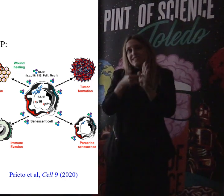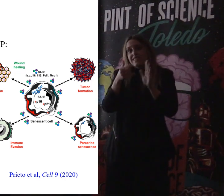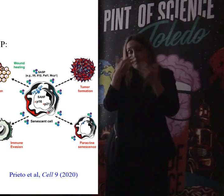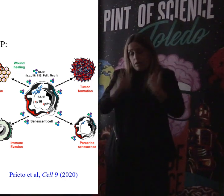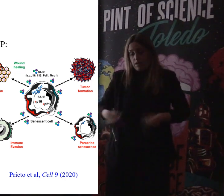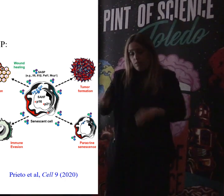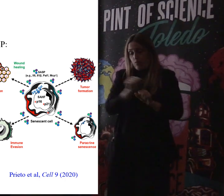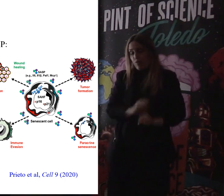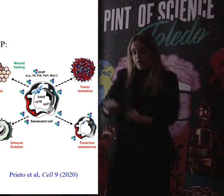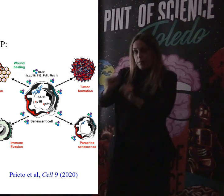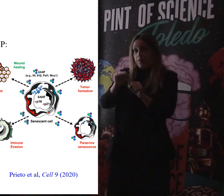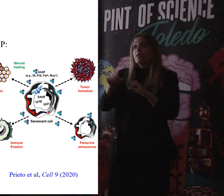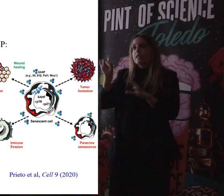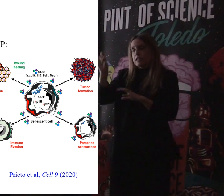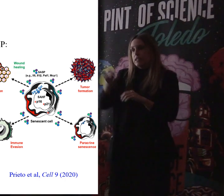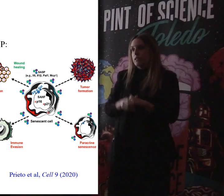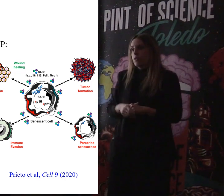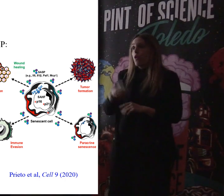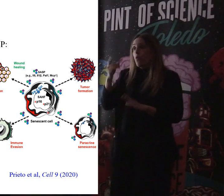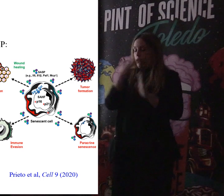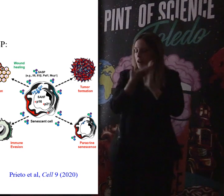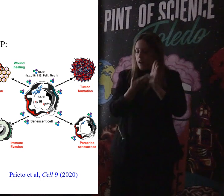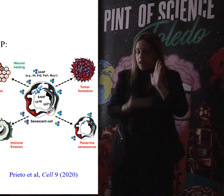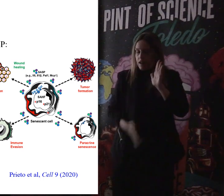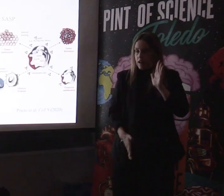sí, una larga lista de las cosas